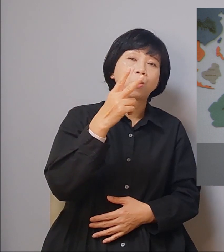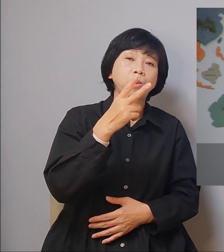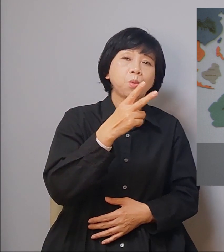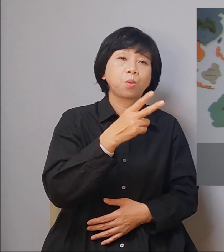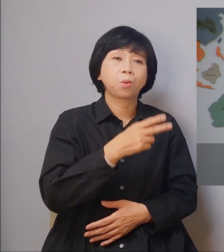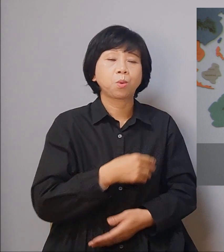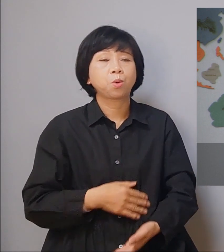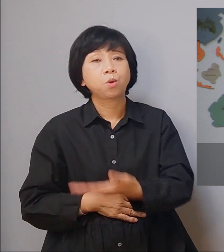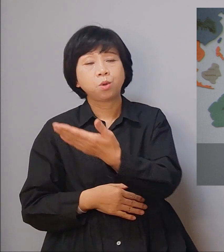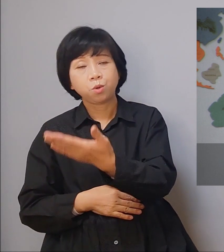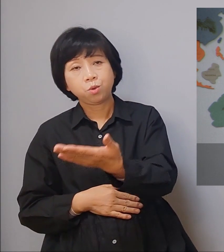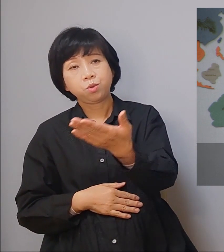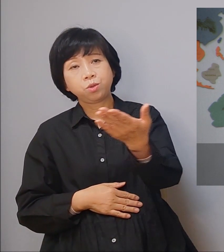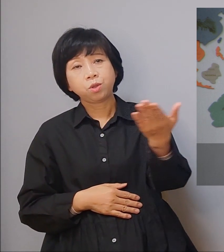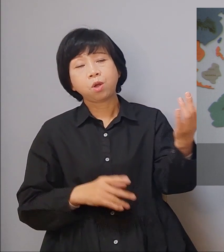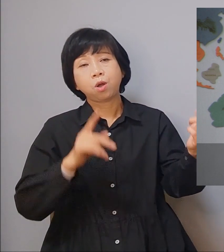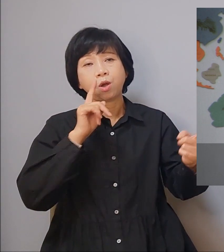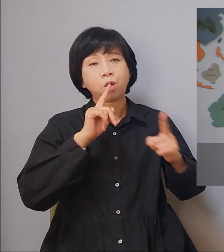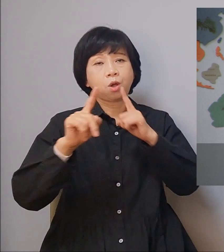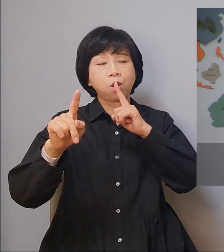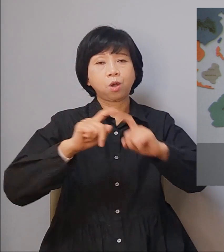선택하고